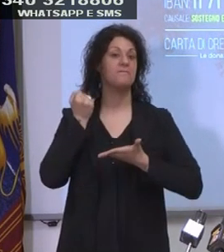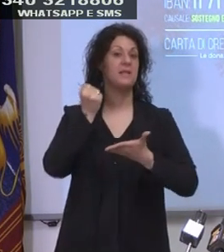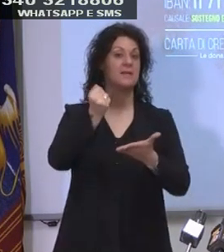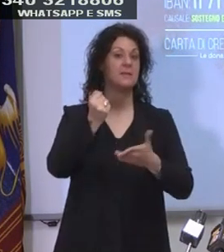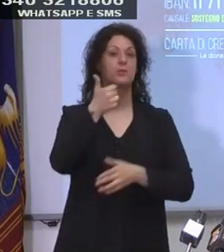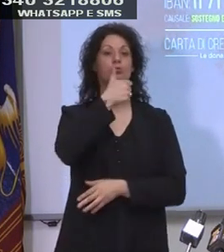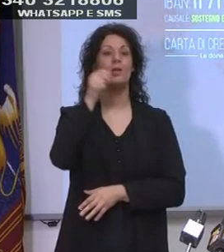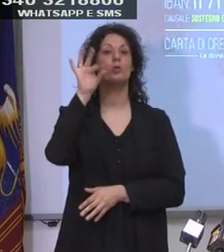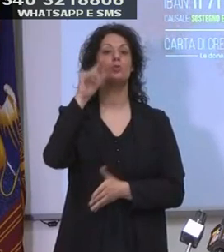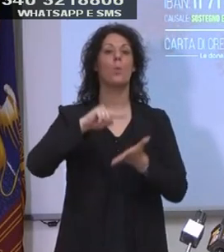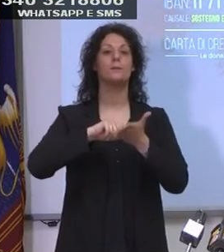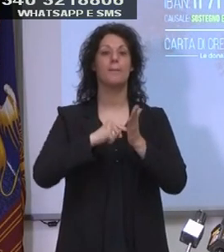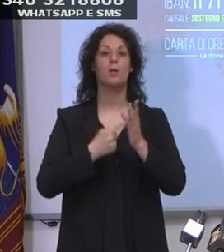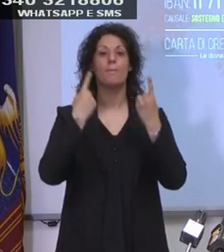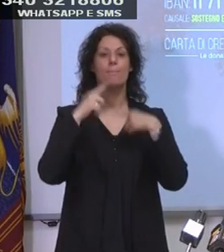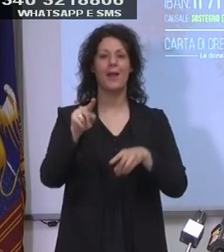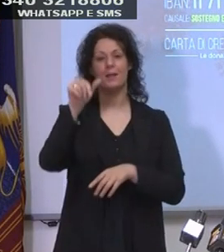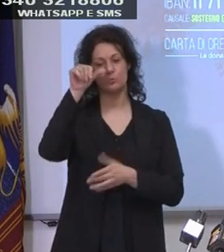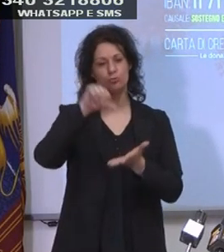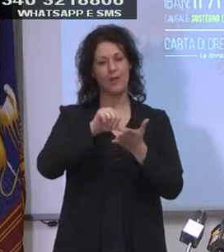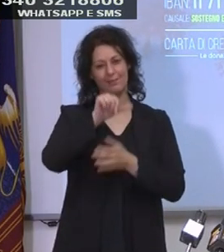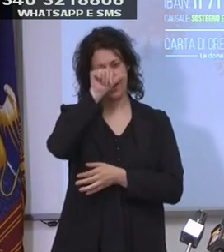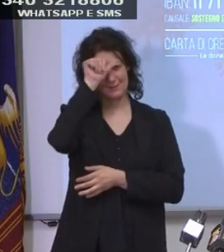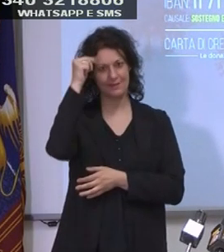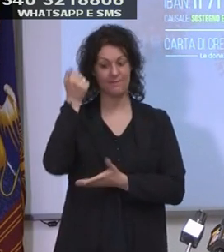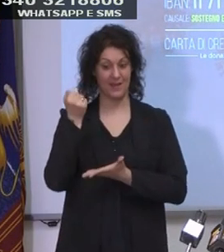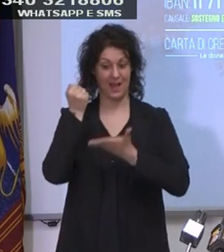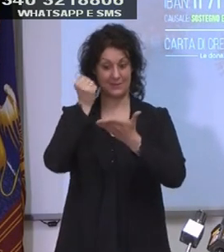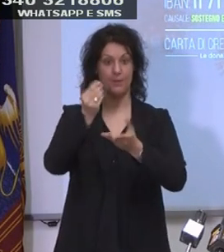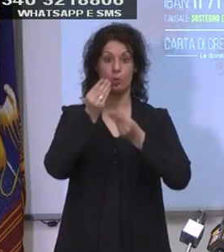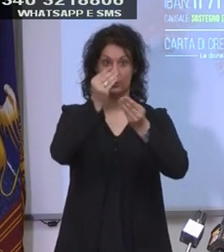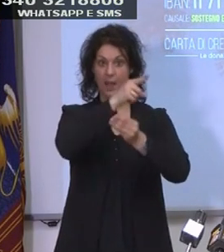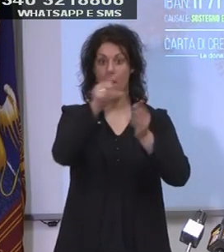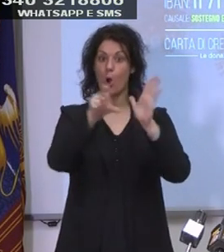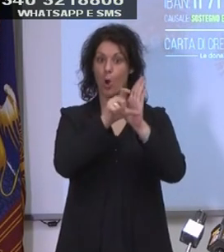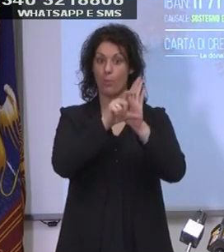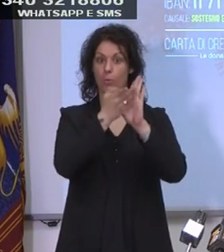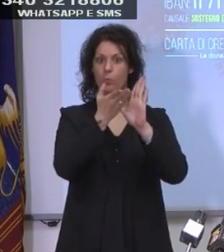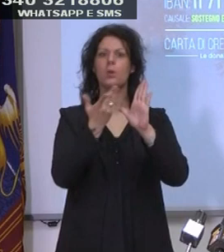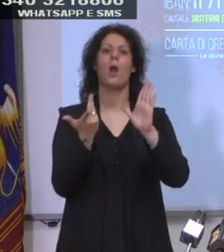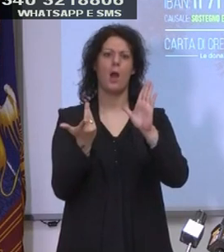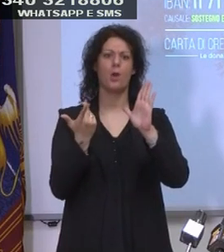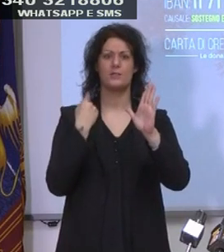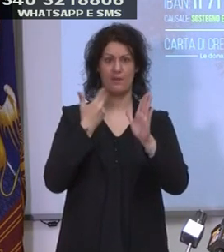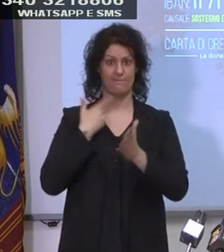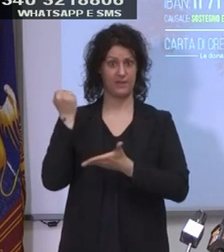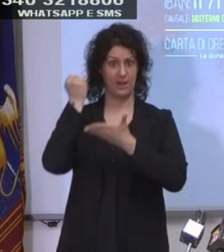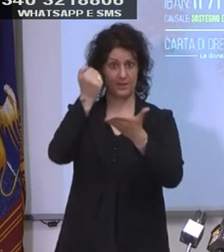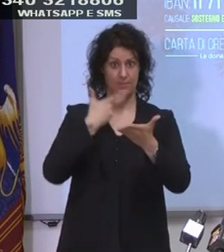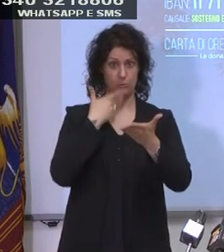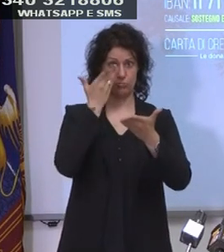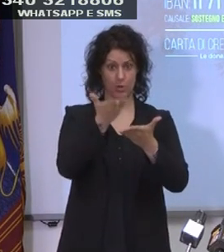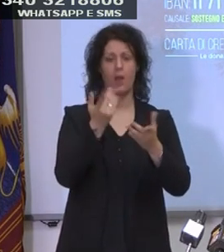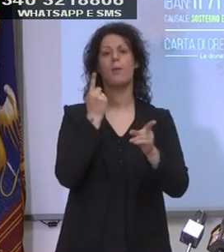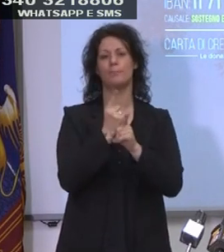i centri estivi ricreativi che andranno direttamente ai comuni, a maggior ragione insomma se arrivano dei finanziamenti devono poi poterli